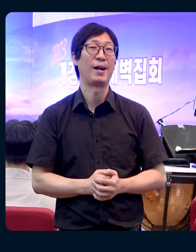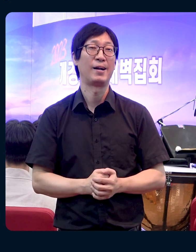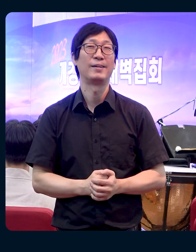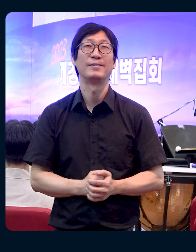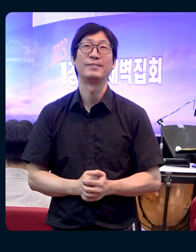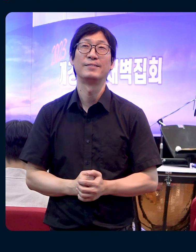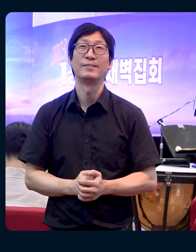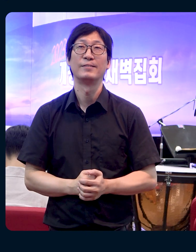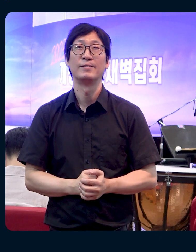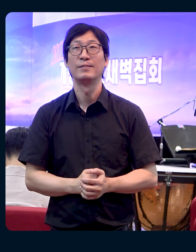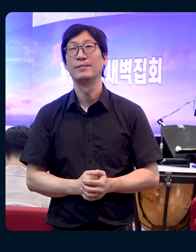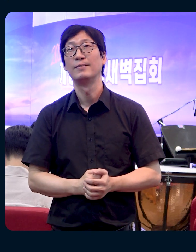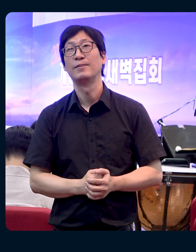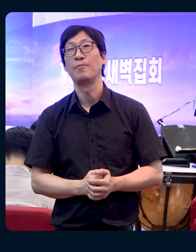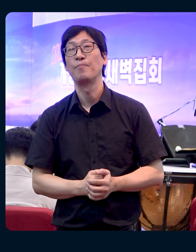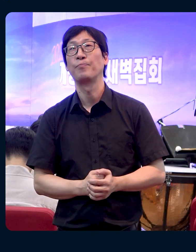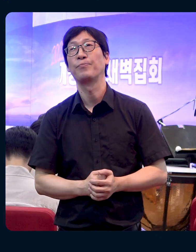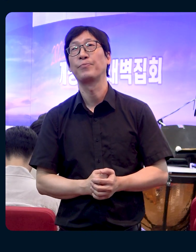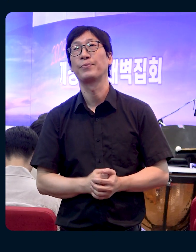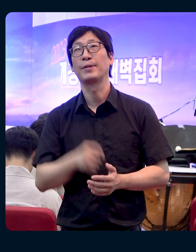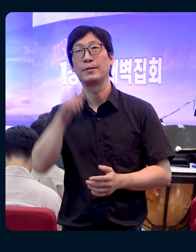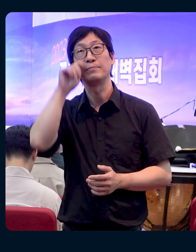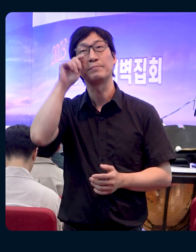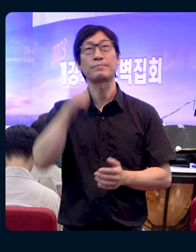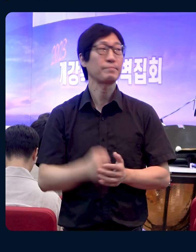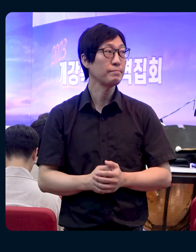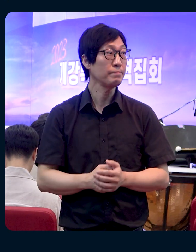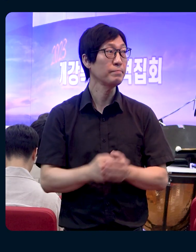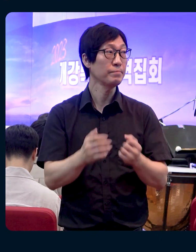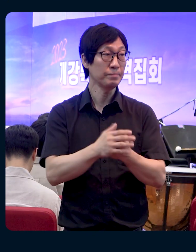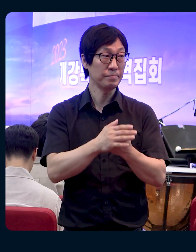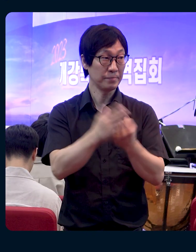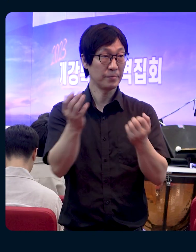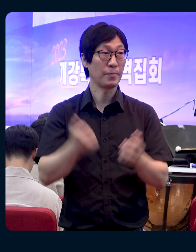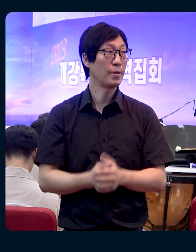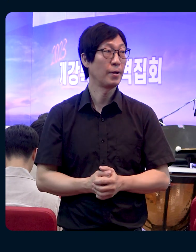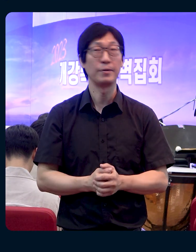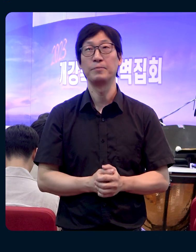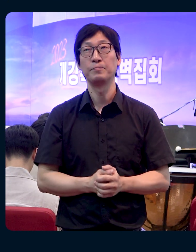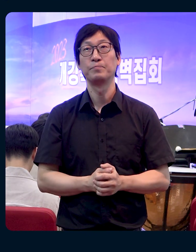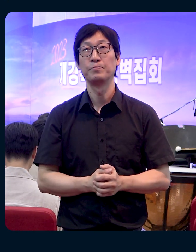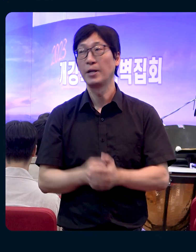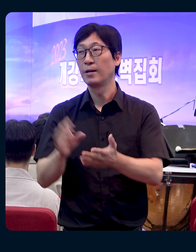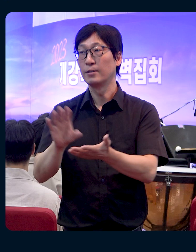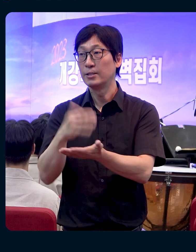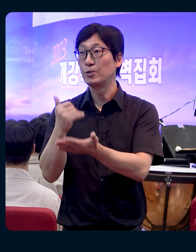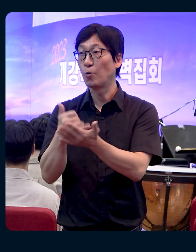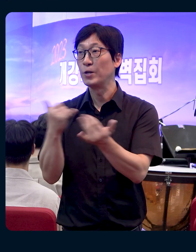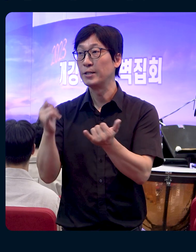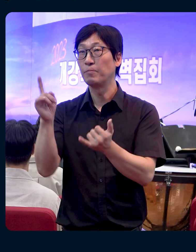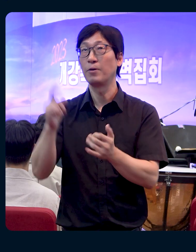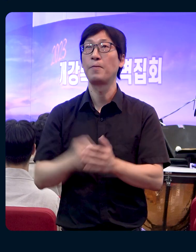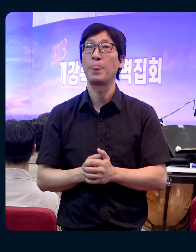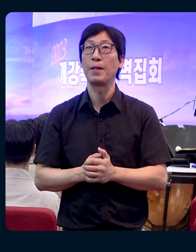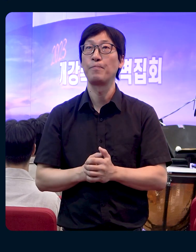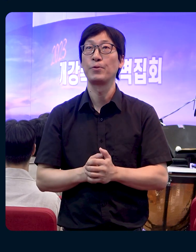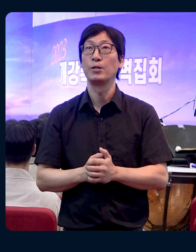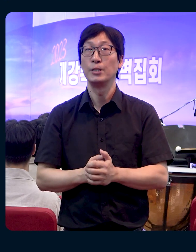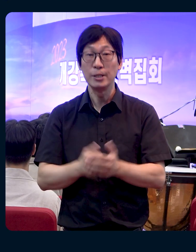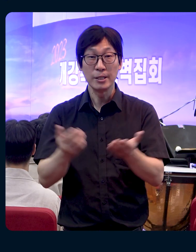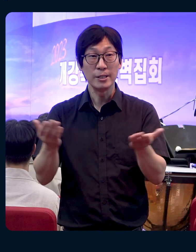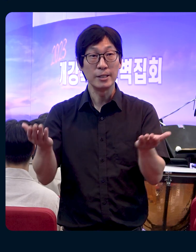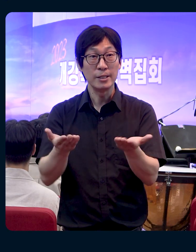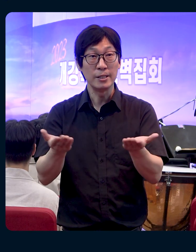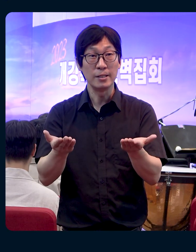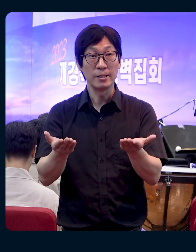있어요, 그리스도인들은. 자, 그렇기 때문에 바로 이런 거니까 그리스도인은 바로 이 부분에서